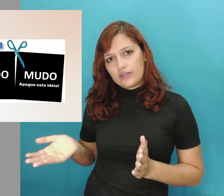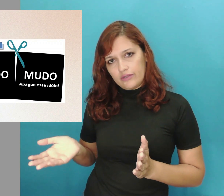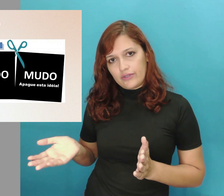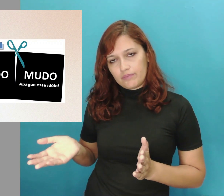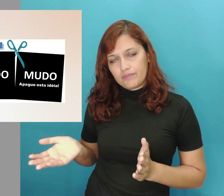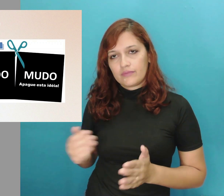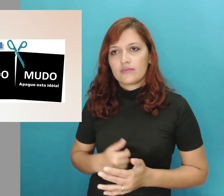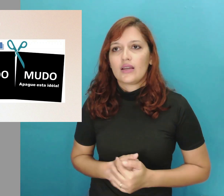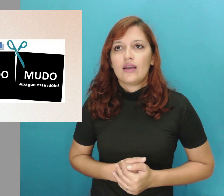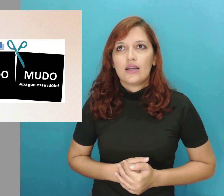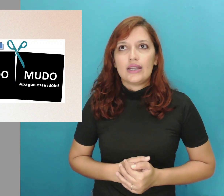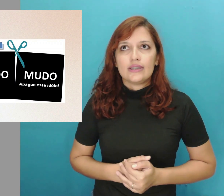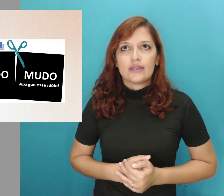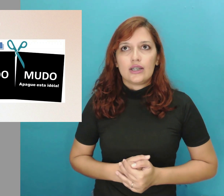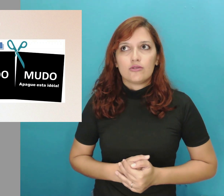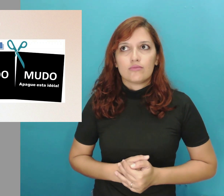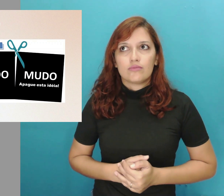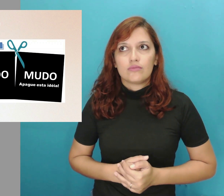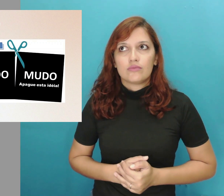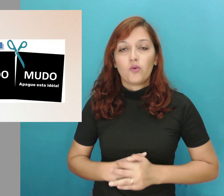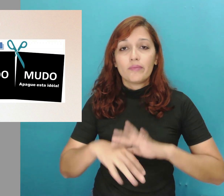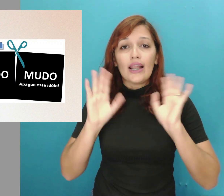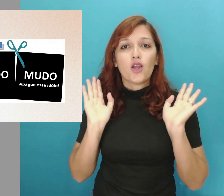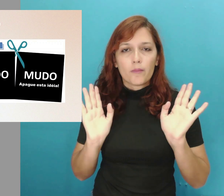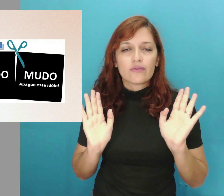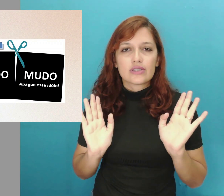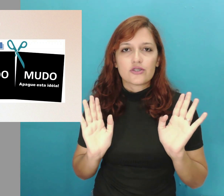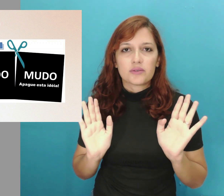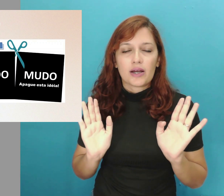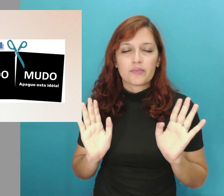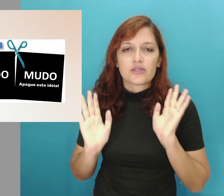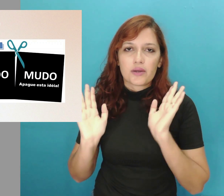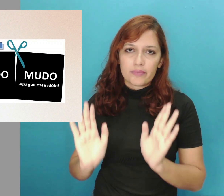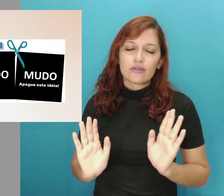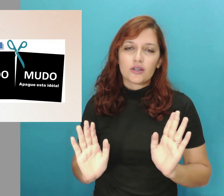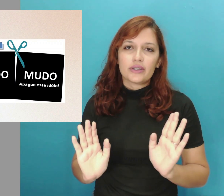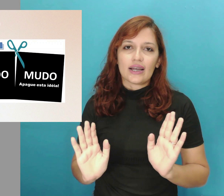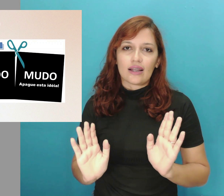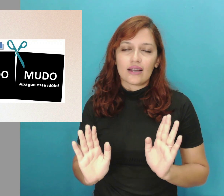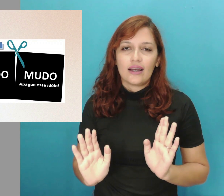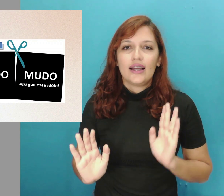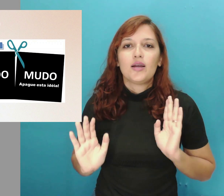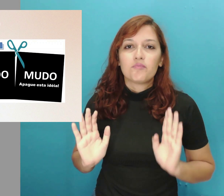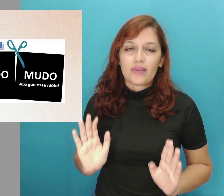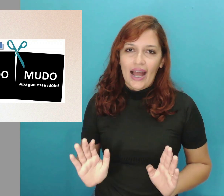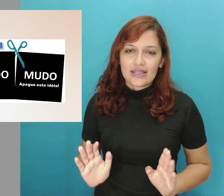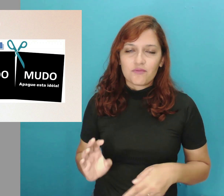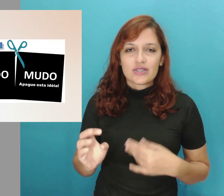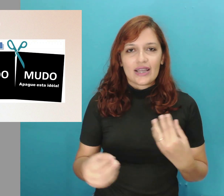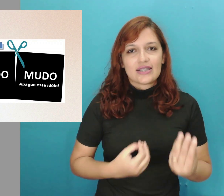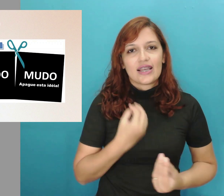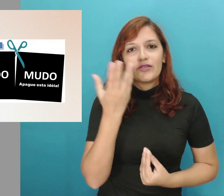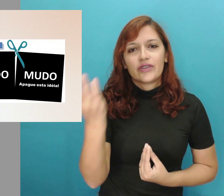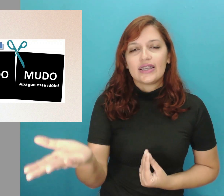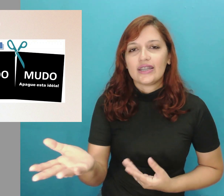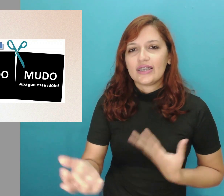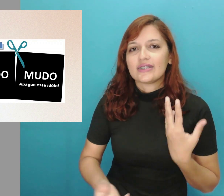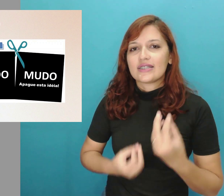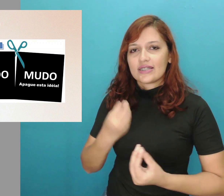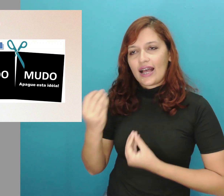auditiva. Então, o melhor para você chamar a pessoa é pelo nome dela. Mas, se você quer se referir